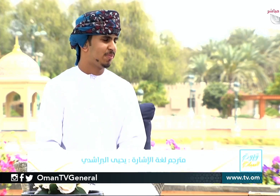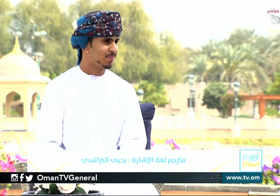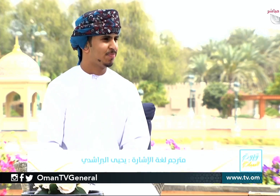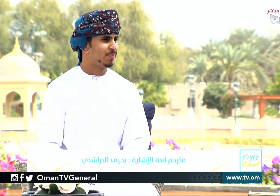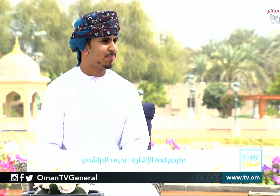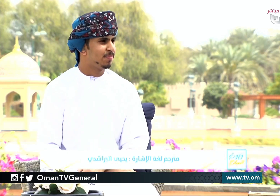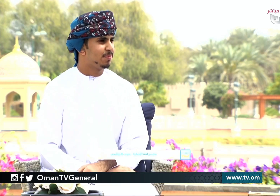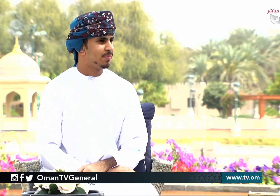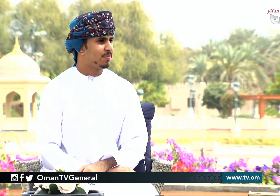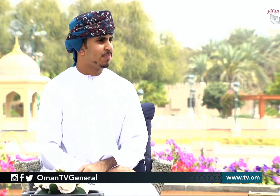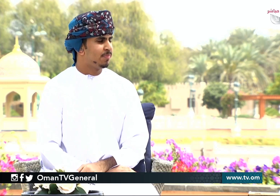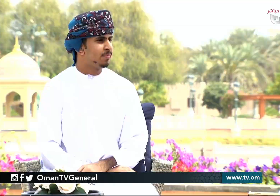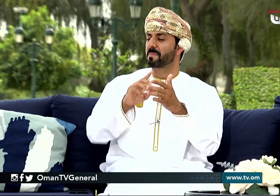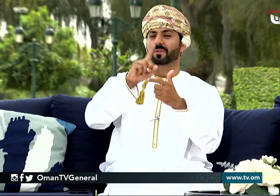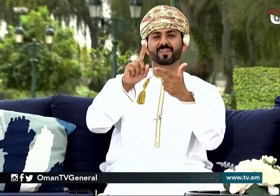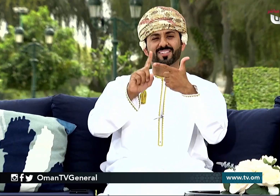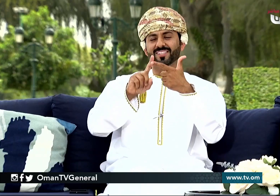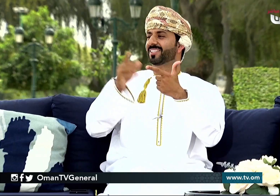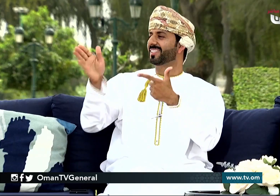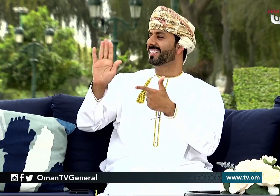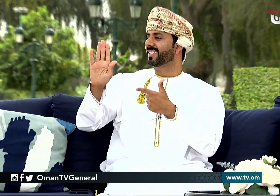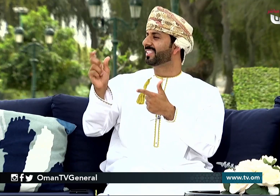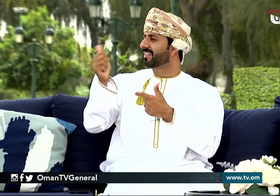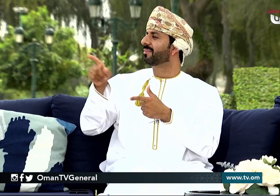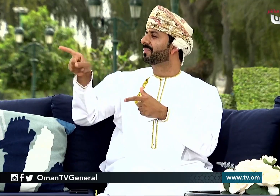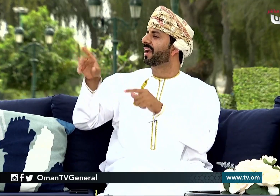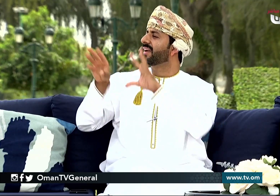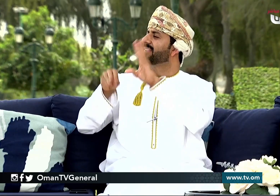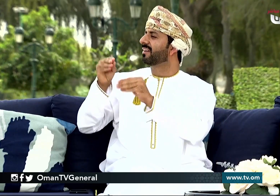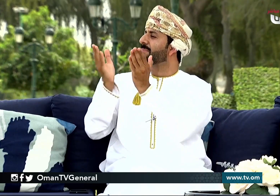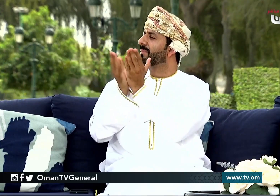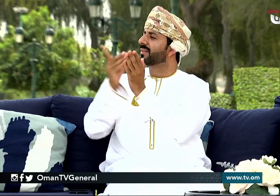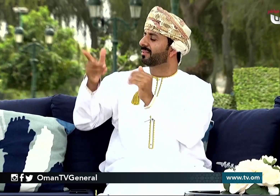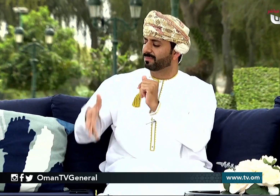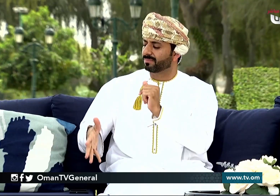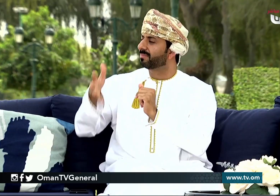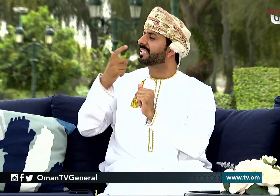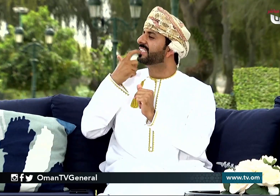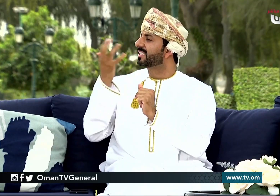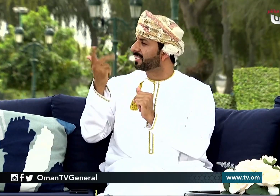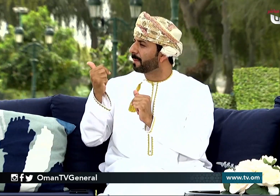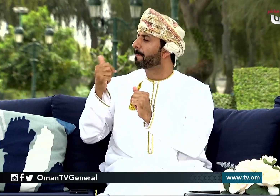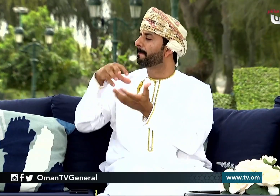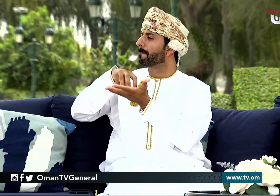فبعدها تم انتقالي إلى مدرسة الأمل. جميل. أيضا سؤال التالي لسناء بالنسبة لحياتك